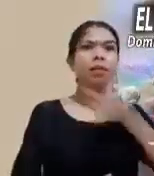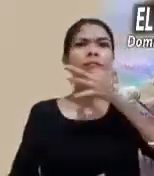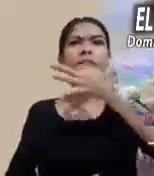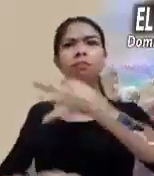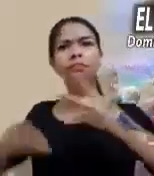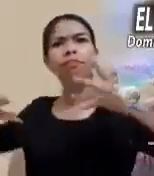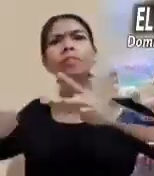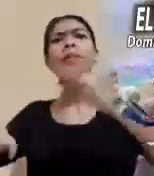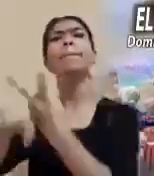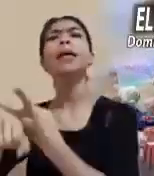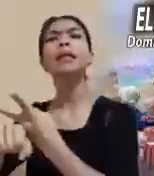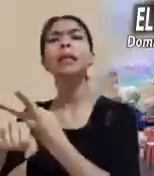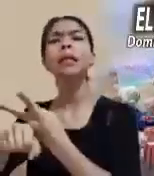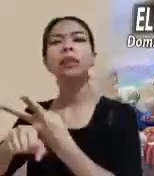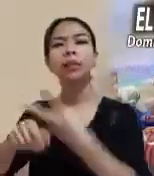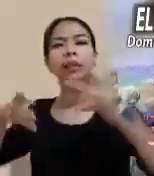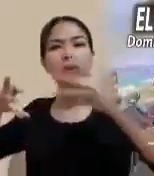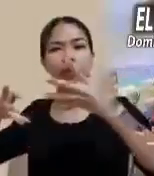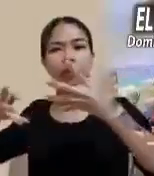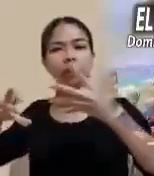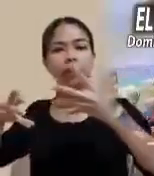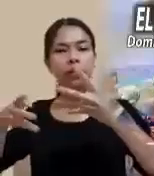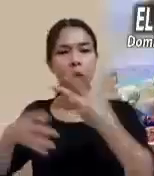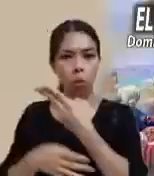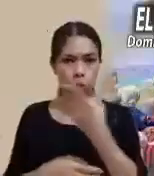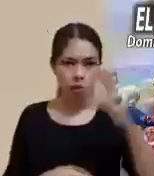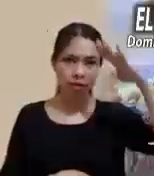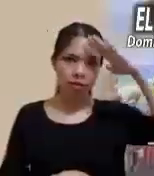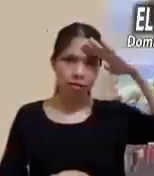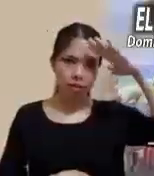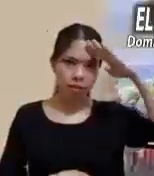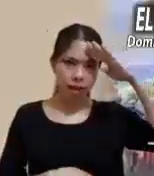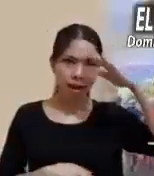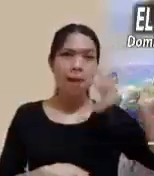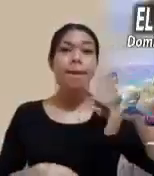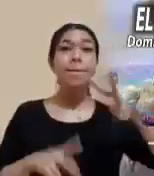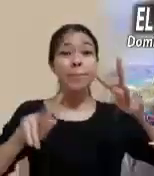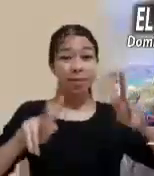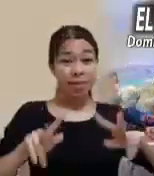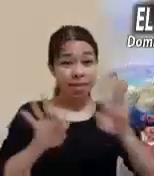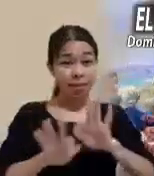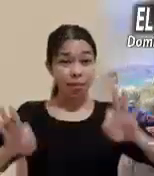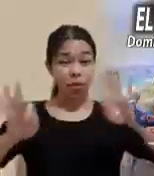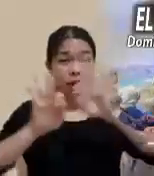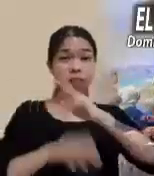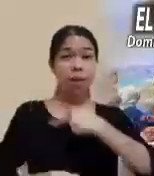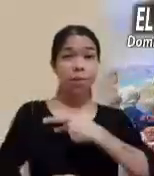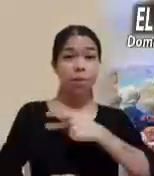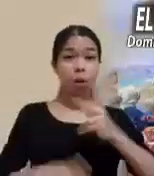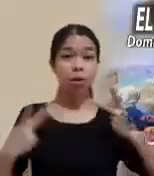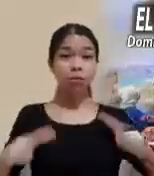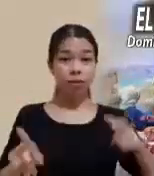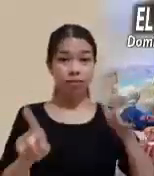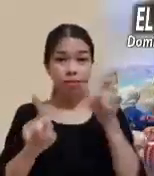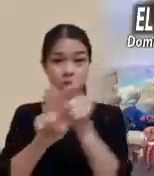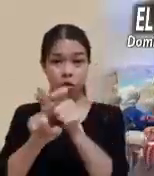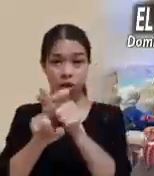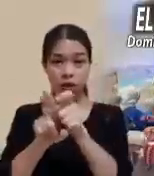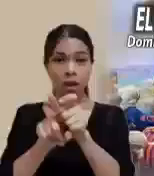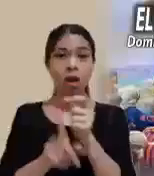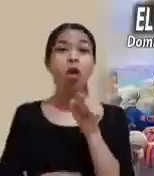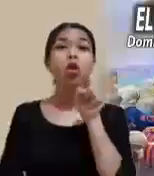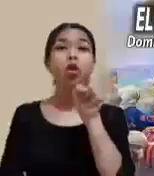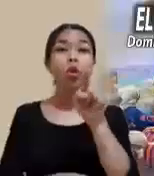pobres. ¿Qué lugar le damos a Dios? ¿Qué lugar le estamos dando nosotros al dinero?